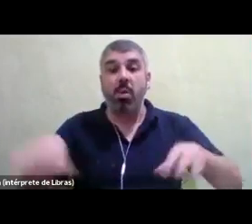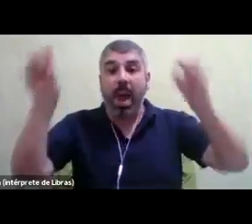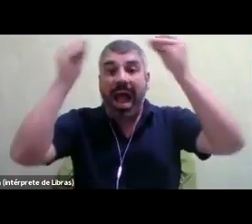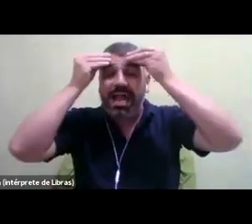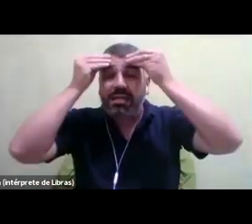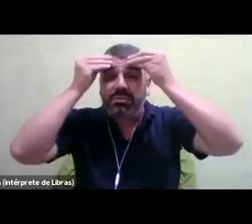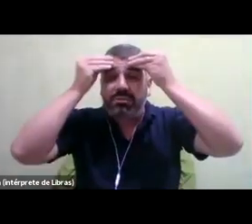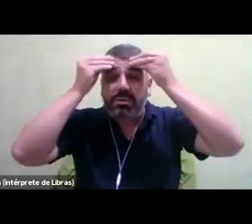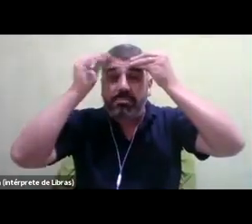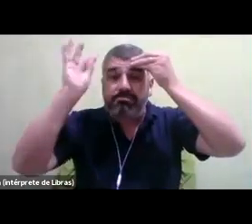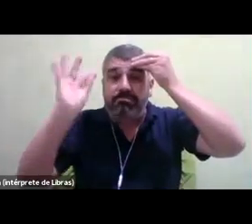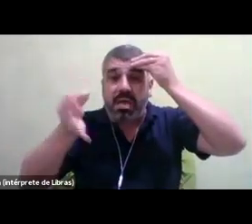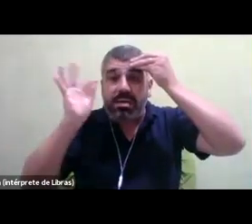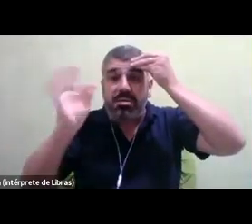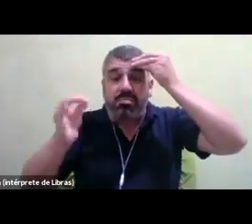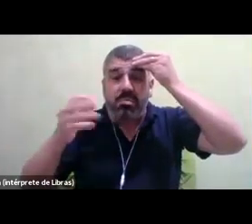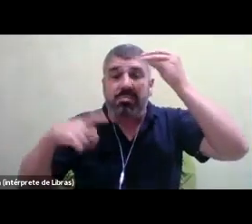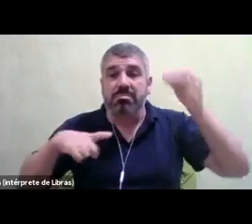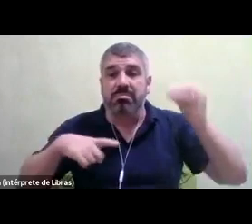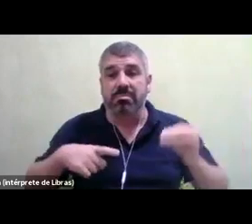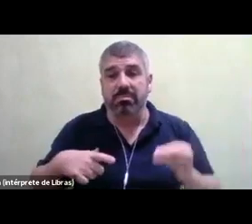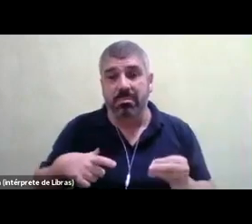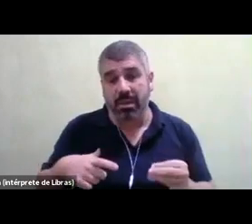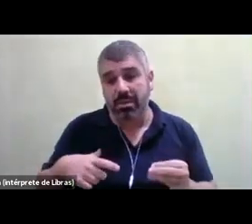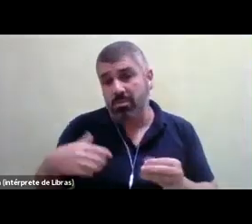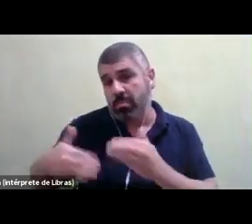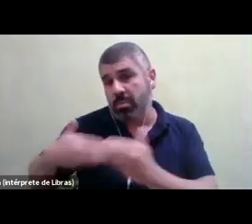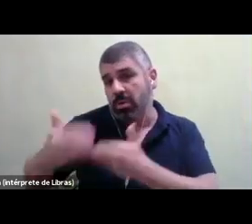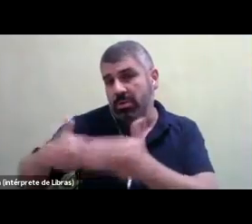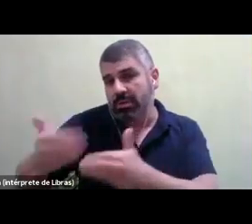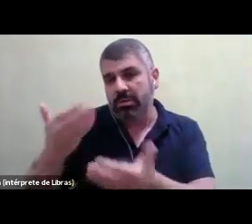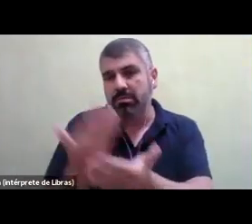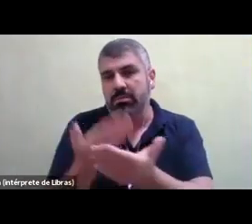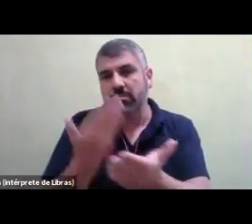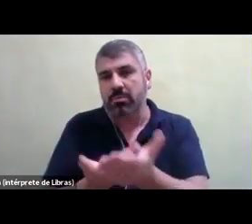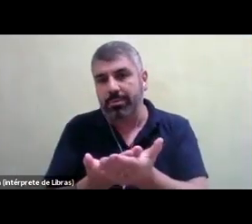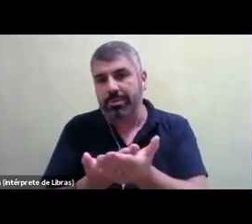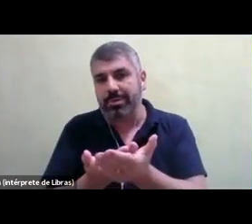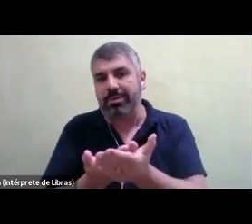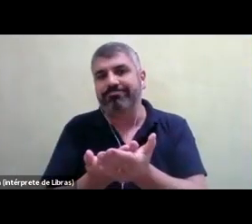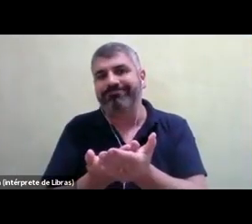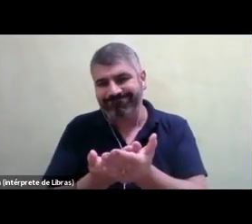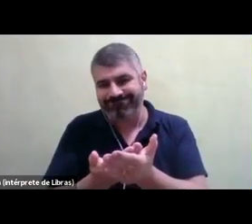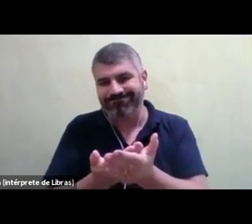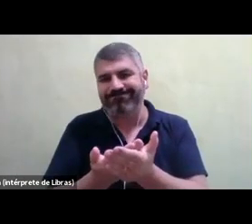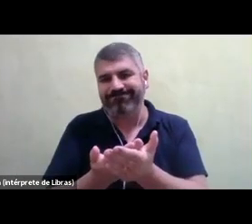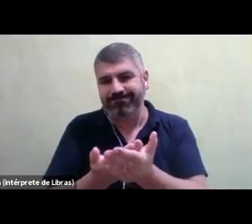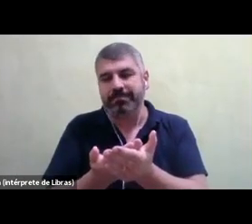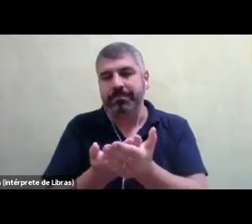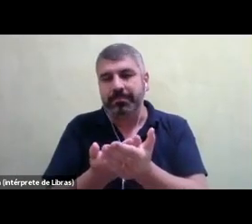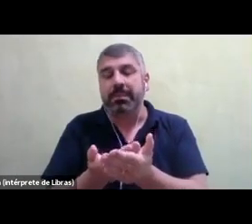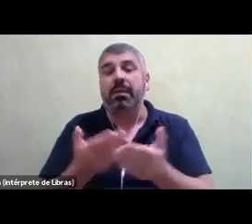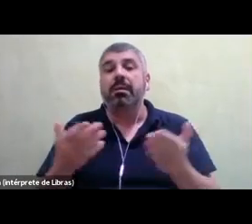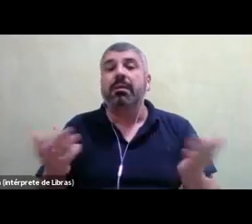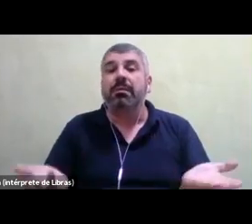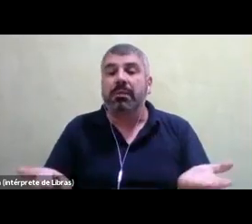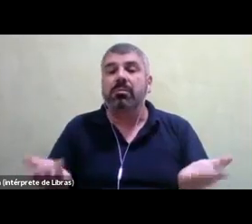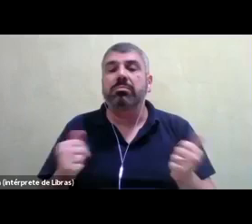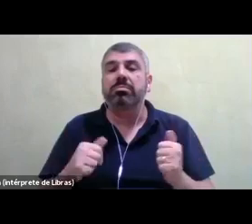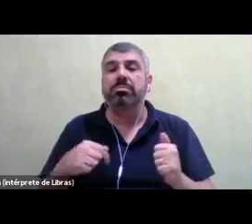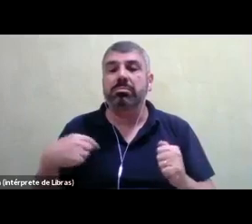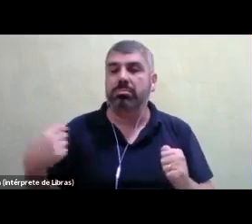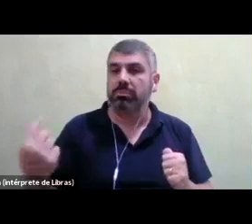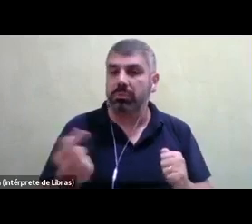toda essa, no caso, a gente está falando de um processo de escolarização por meio dessas línguas. E a gente culmina